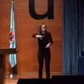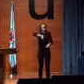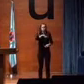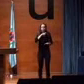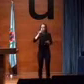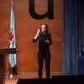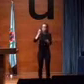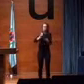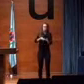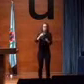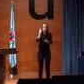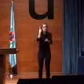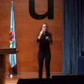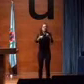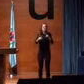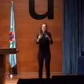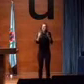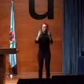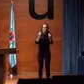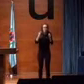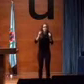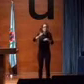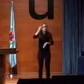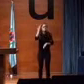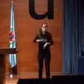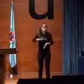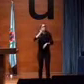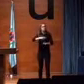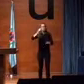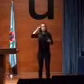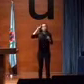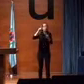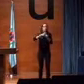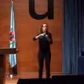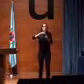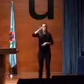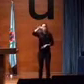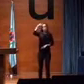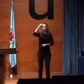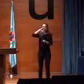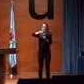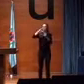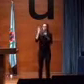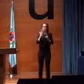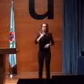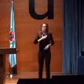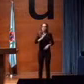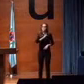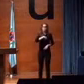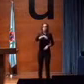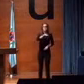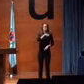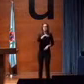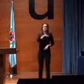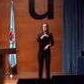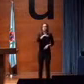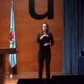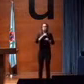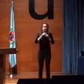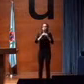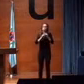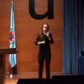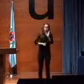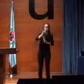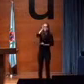para el desarrollo cultural de nuestro país y para los derechos también de gran parte de su comunidad.